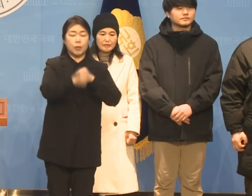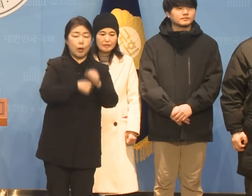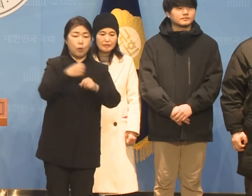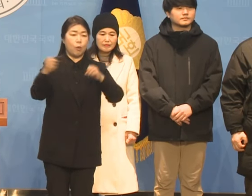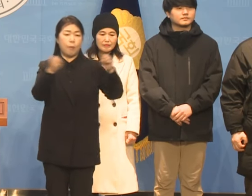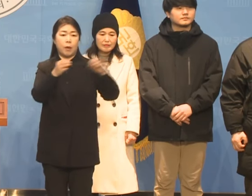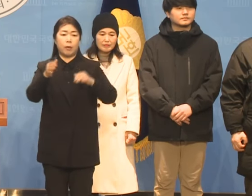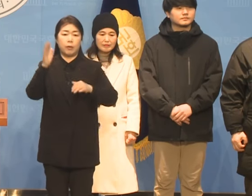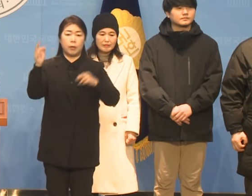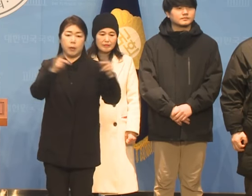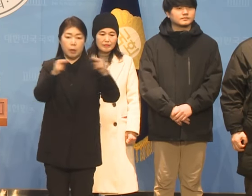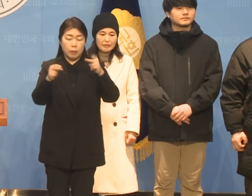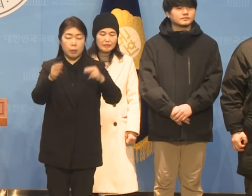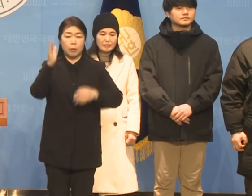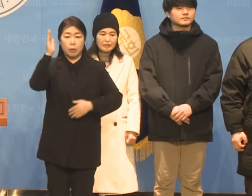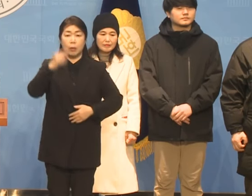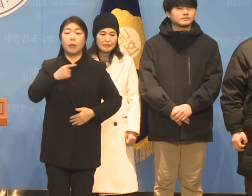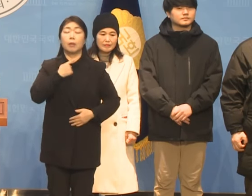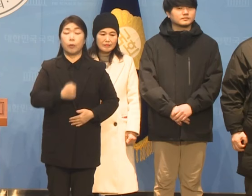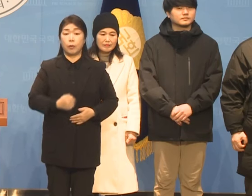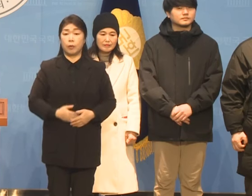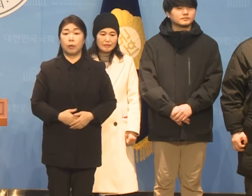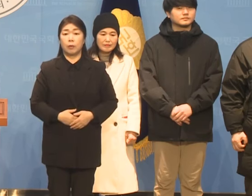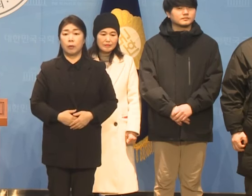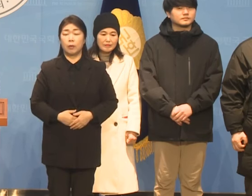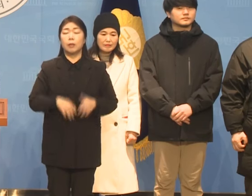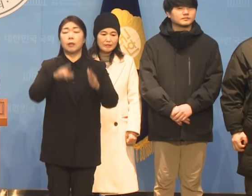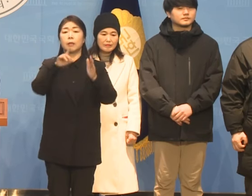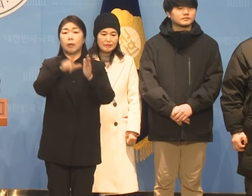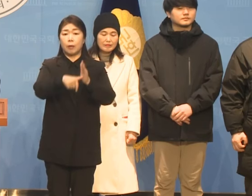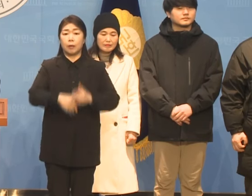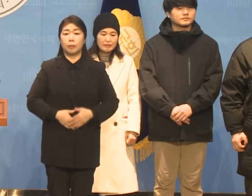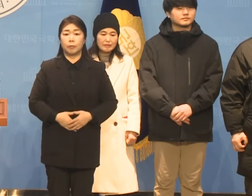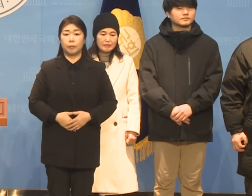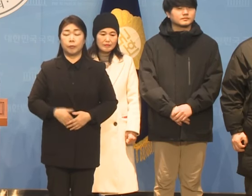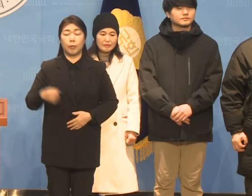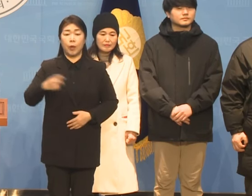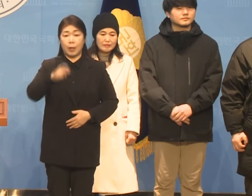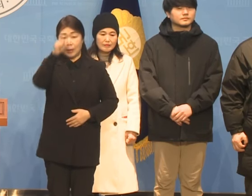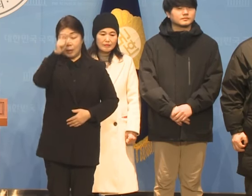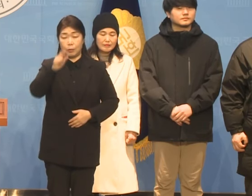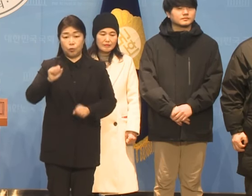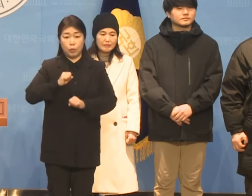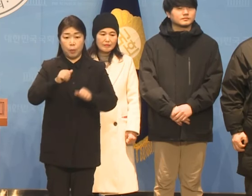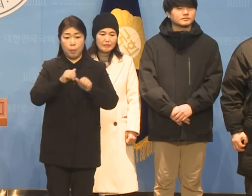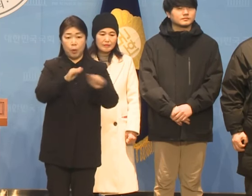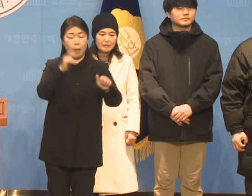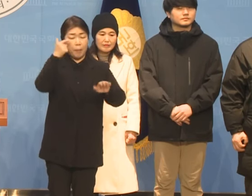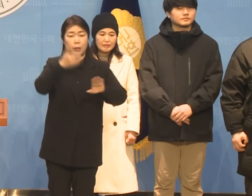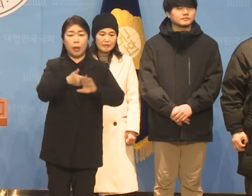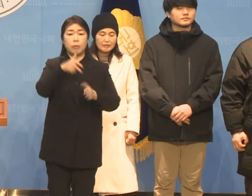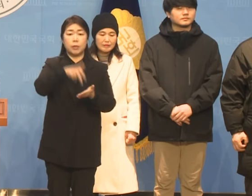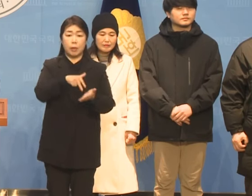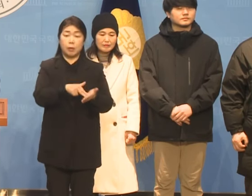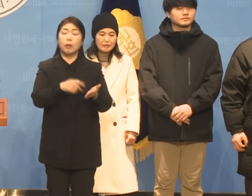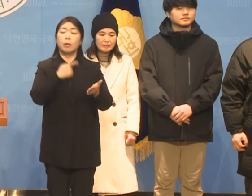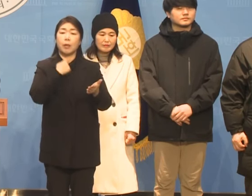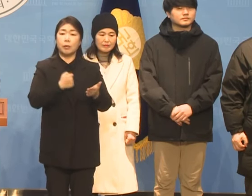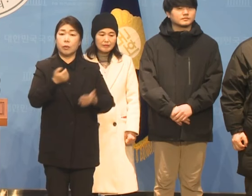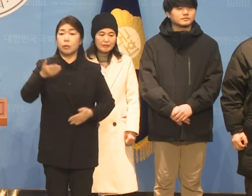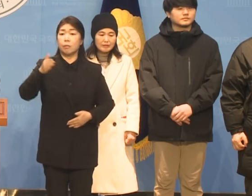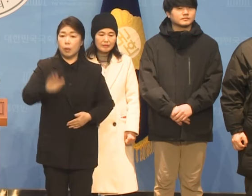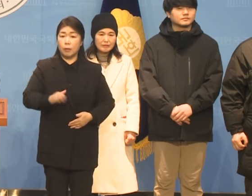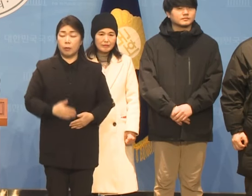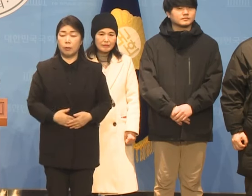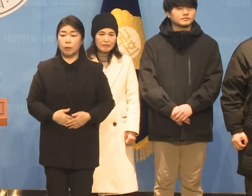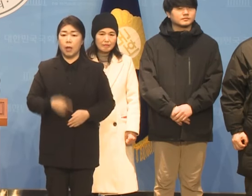한미 국익을 저해하는 한미 FTA 반대, 이라크 재파병을 반대하는 그런 입장에 섰지만